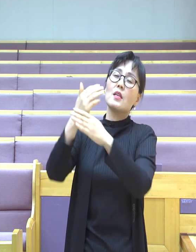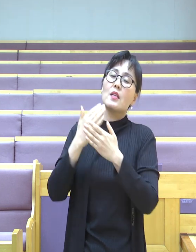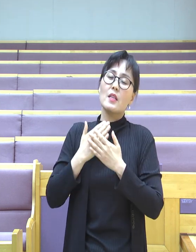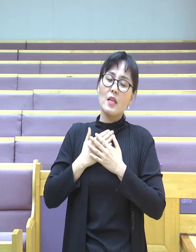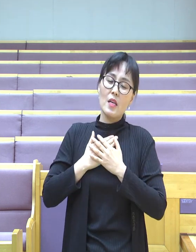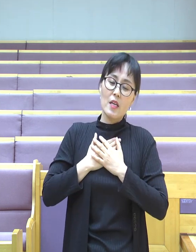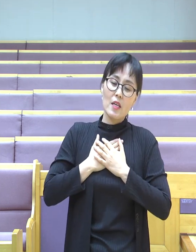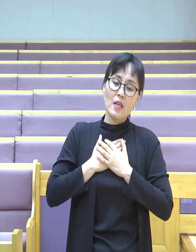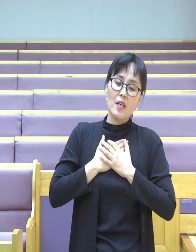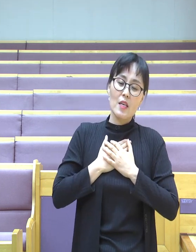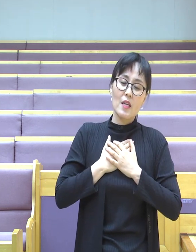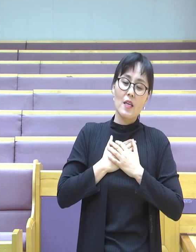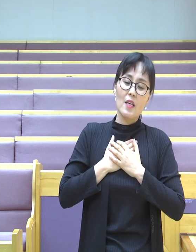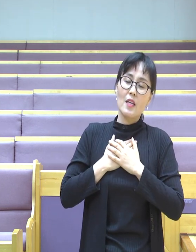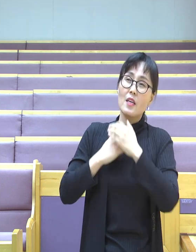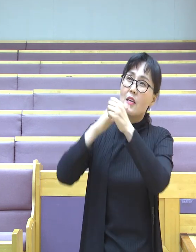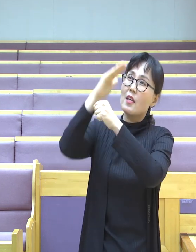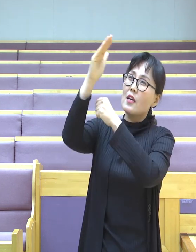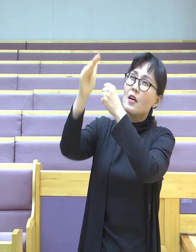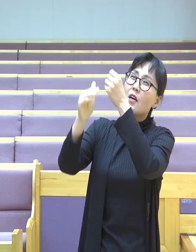왕이신 나의